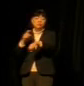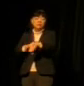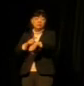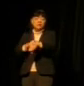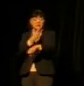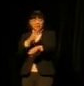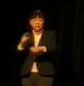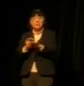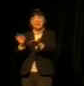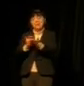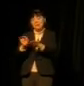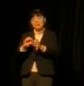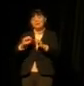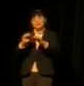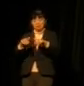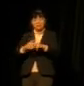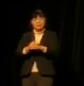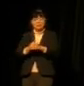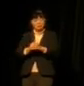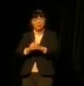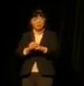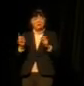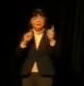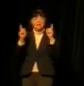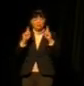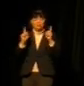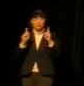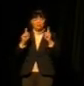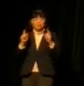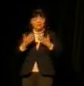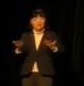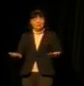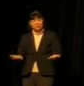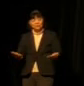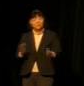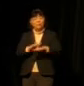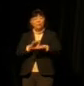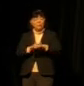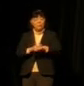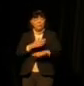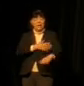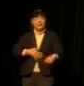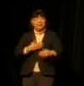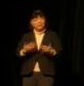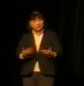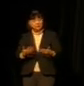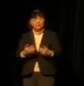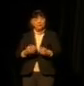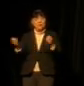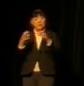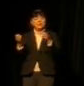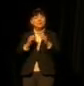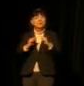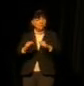ました。あとはリラクゼーション、ね、リラックスの方法、ね、こう体を、ね、こうしたりとか、あとはお話したりなん